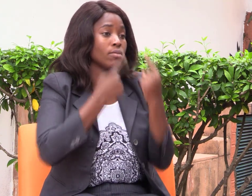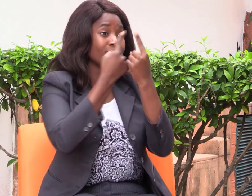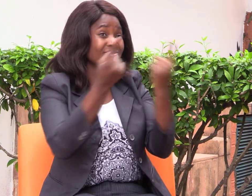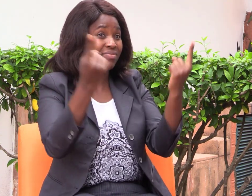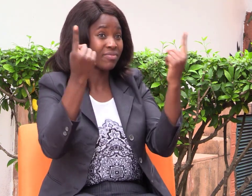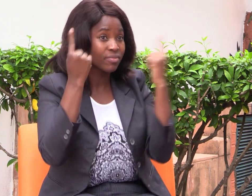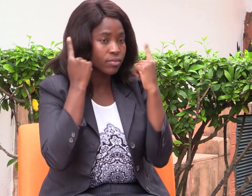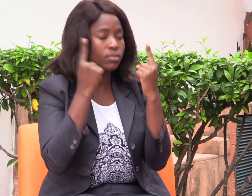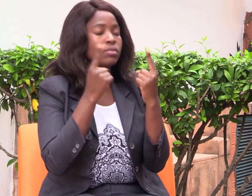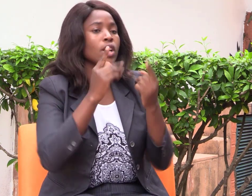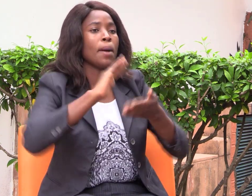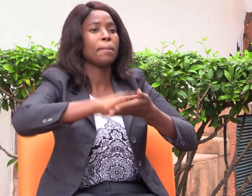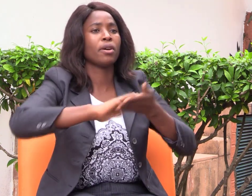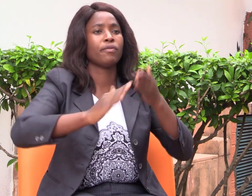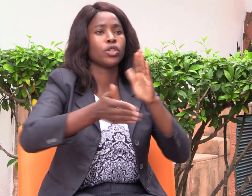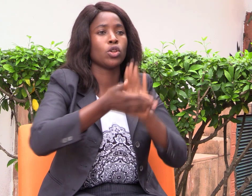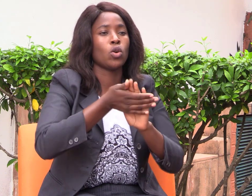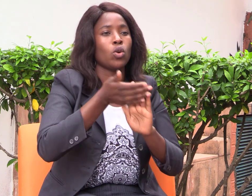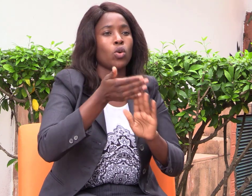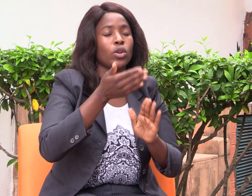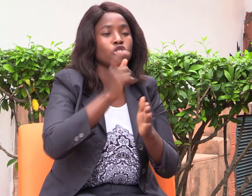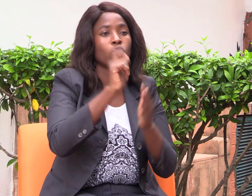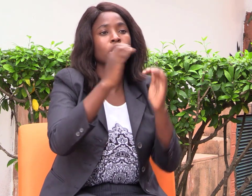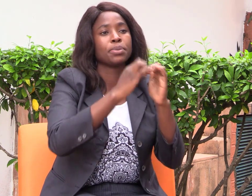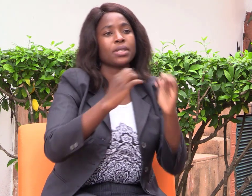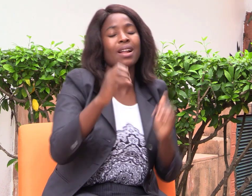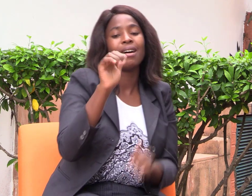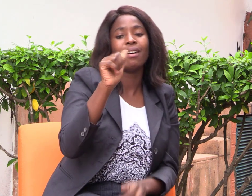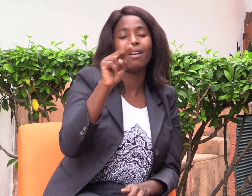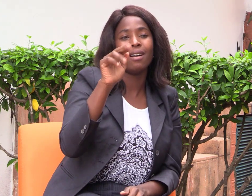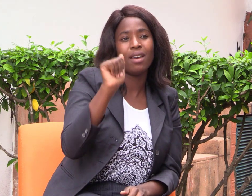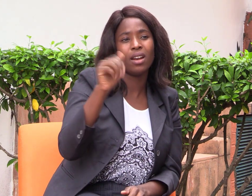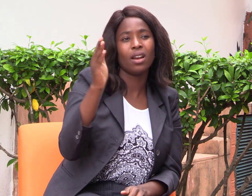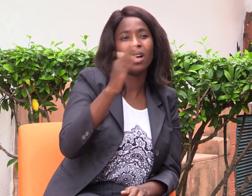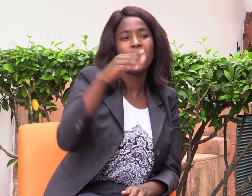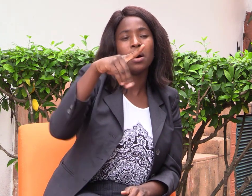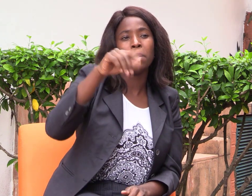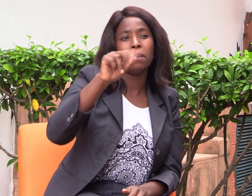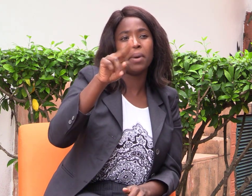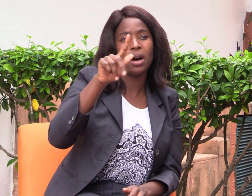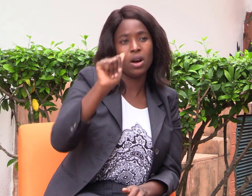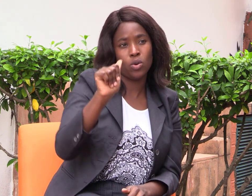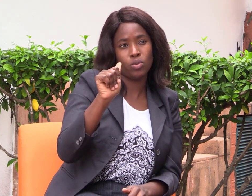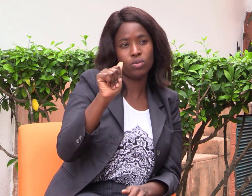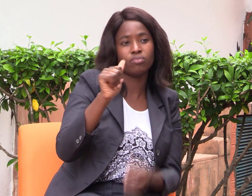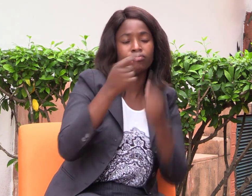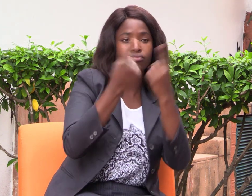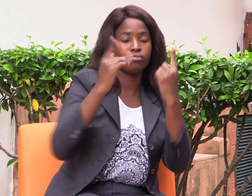mulher está no ensino superior, também temos que pensar na escola especial. Temos